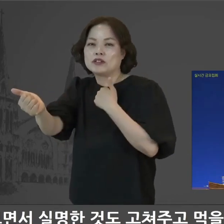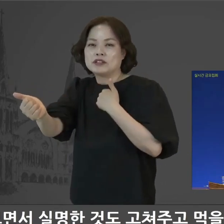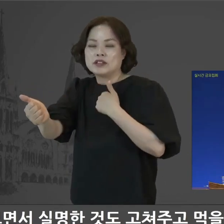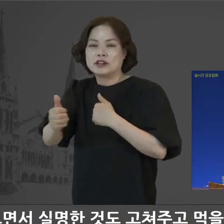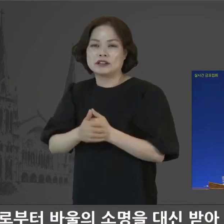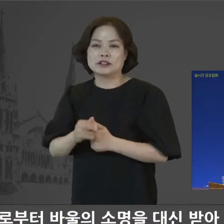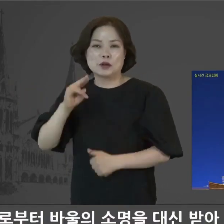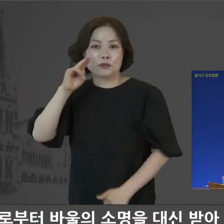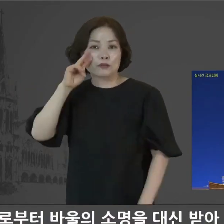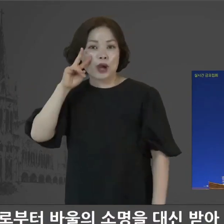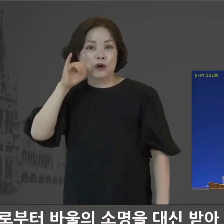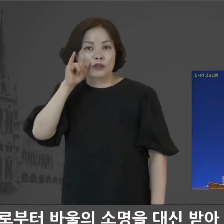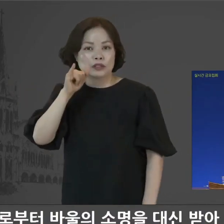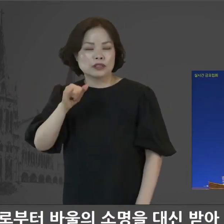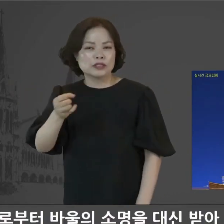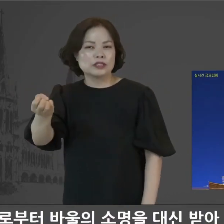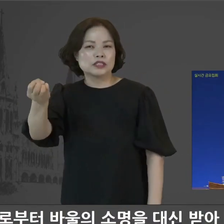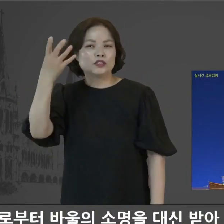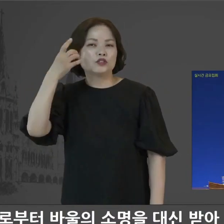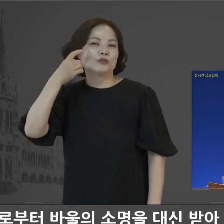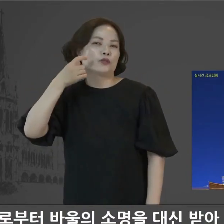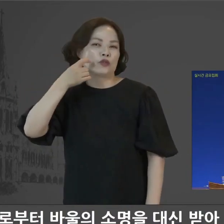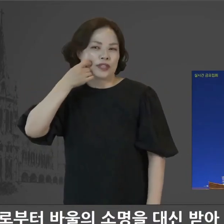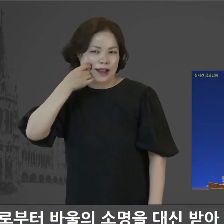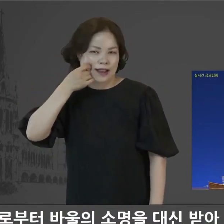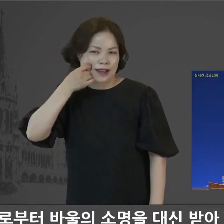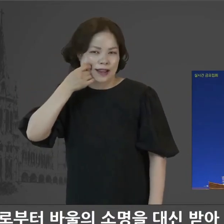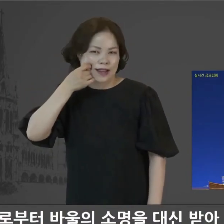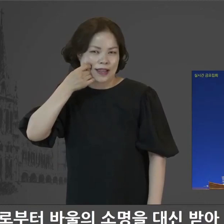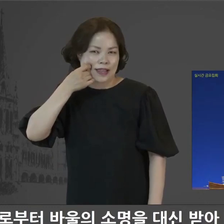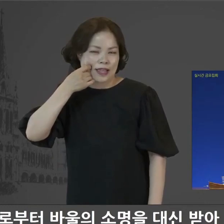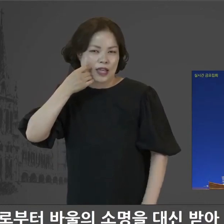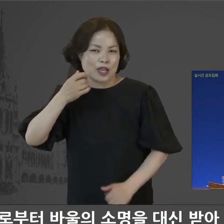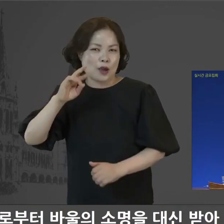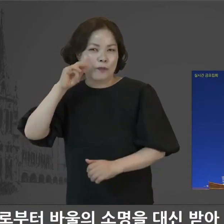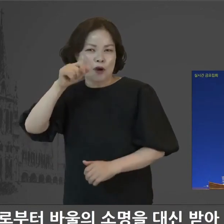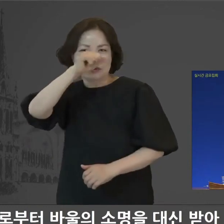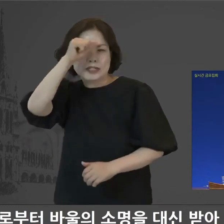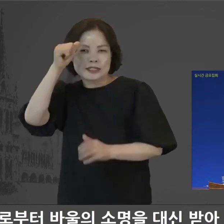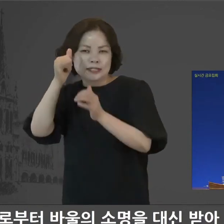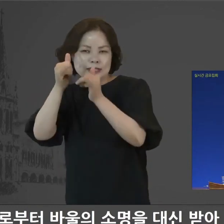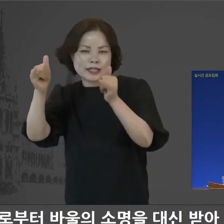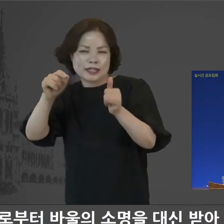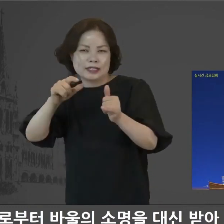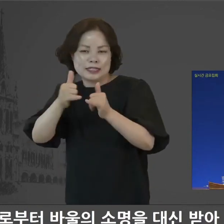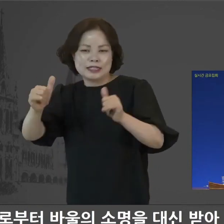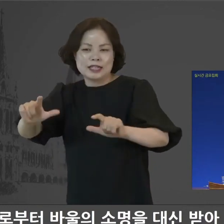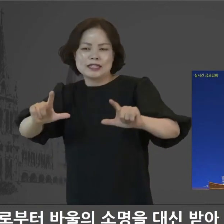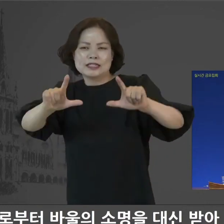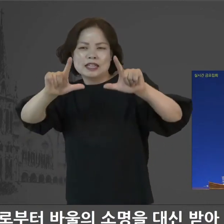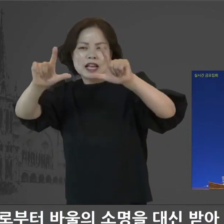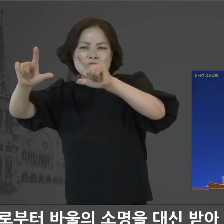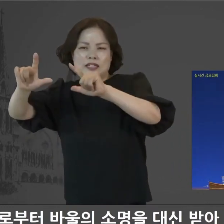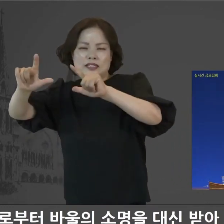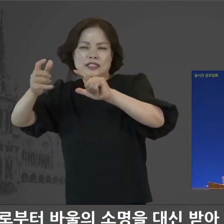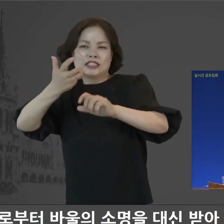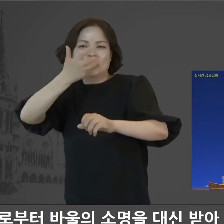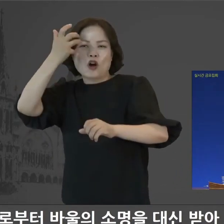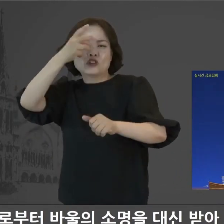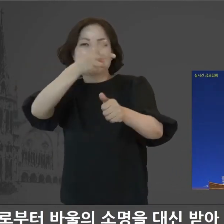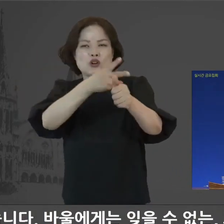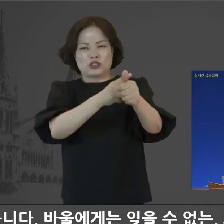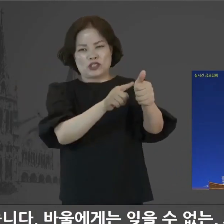바울에게 있어서는 잊을 수 없는, 아마 바울 인생에 매우 중요했던 영적인 스승 같은